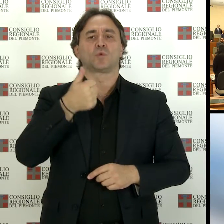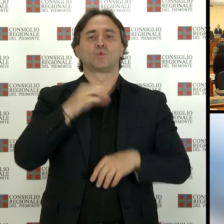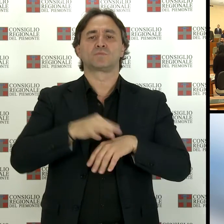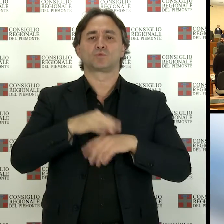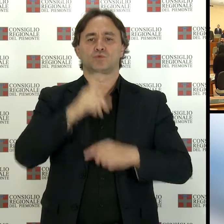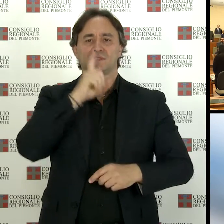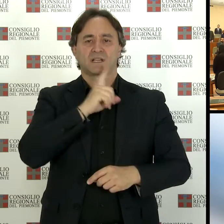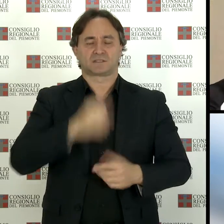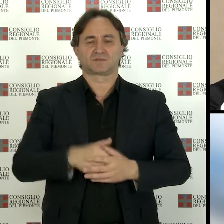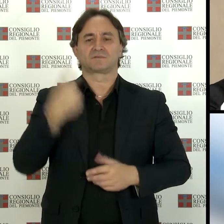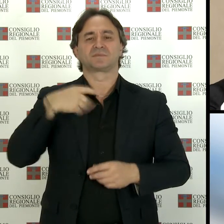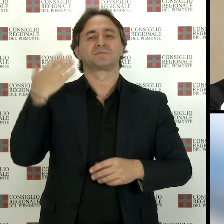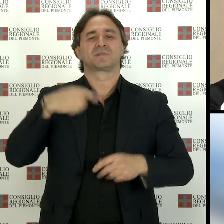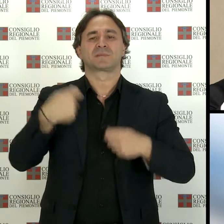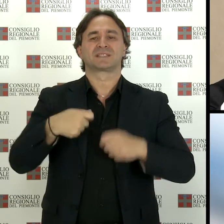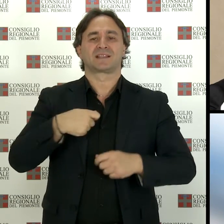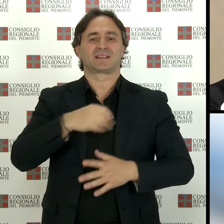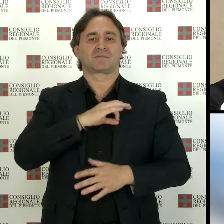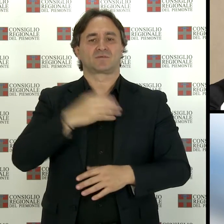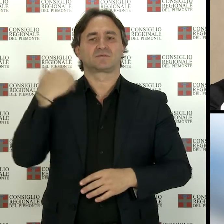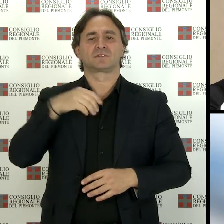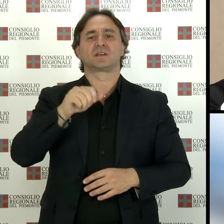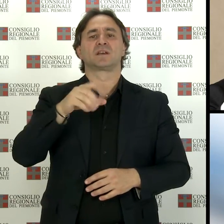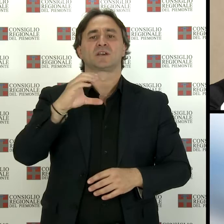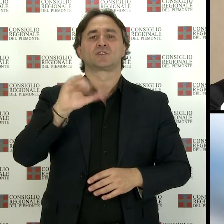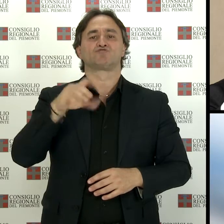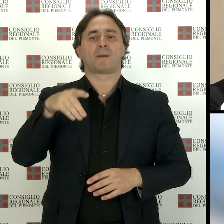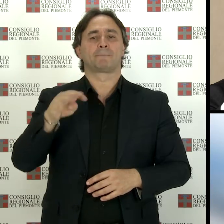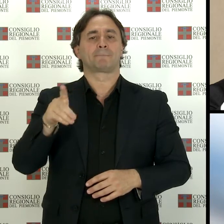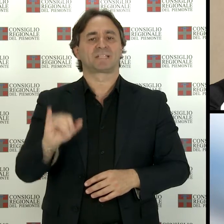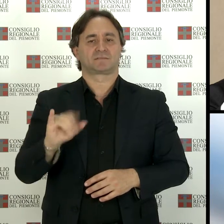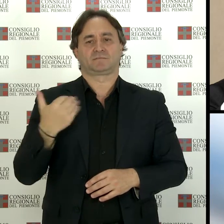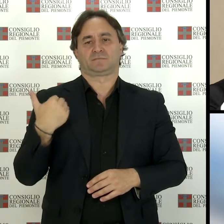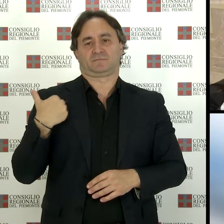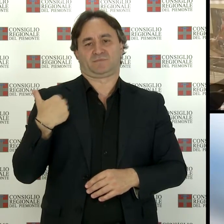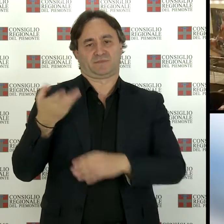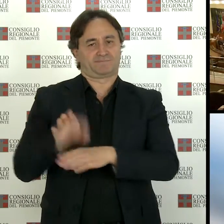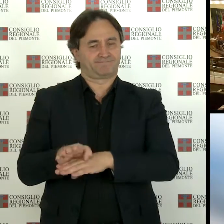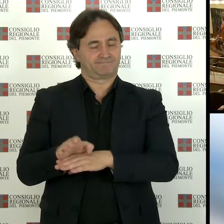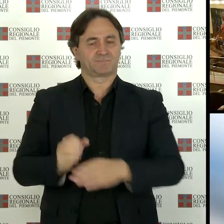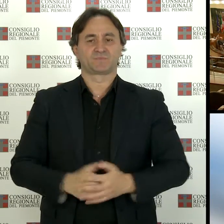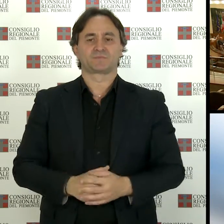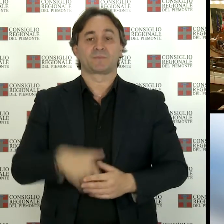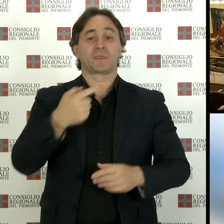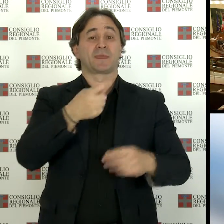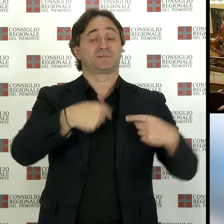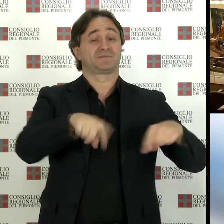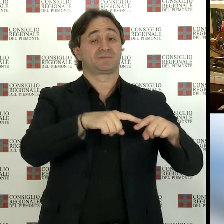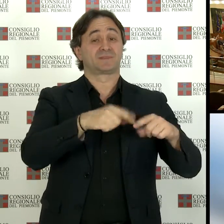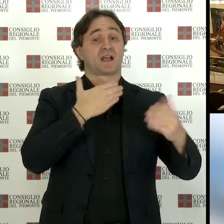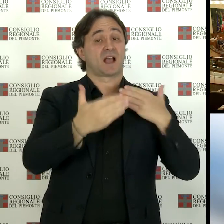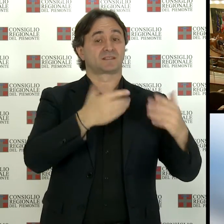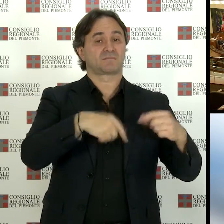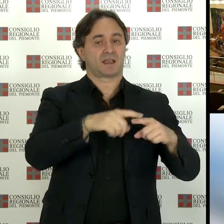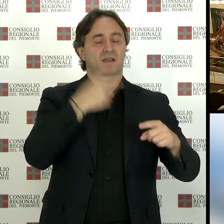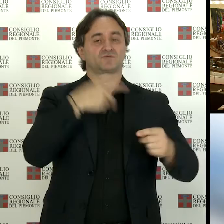ricordare il Presidente emerito della Repubblica, Carlo Azeglio Ciampi, recentemente scomparso. L'Assemblea ha poi approvato la delibera